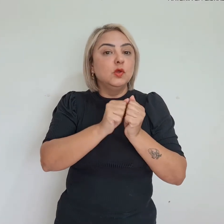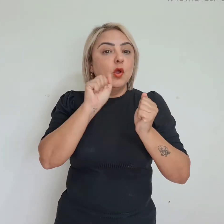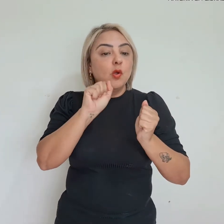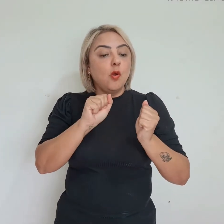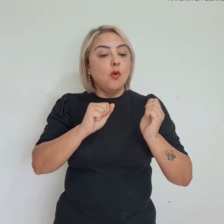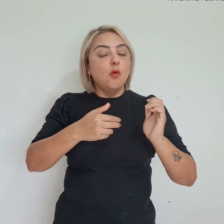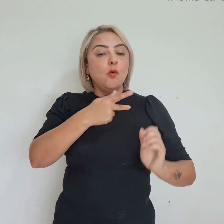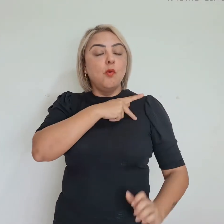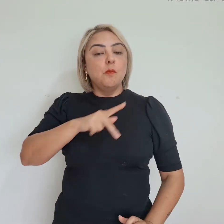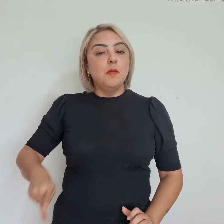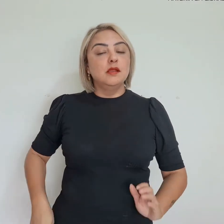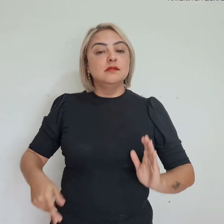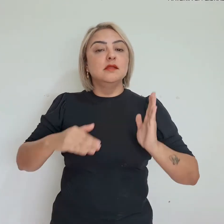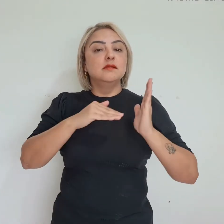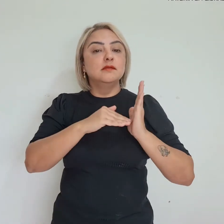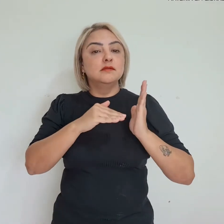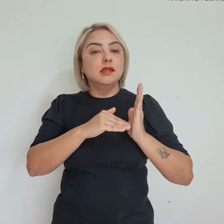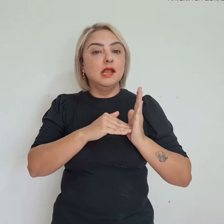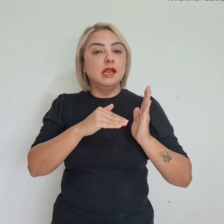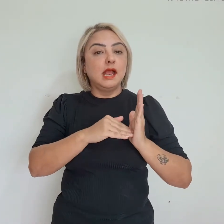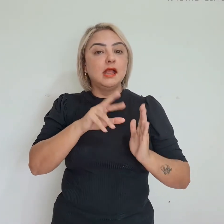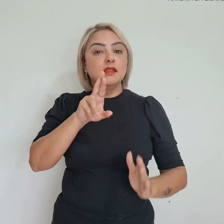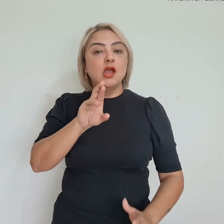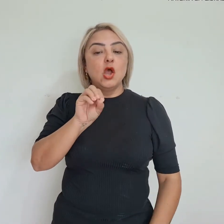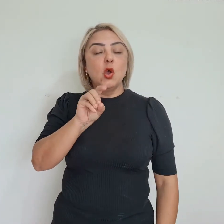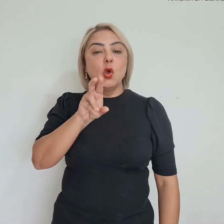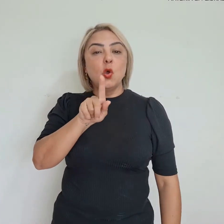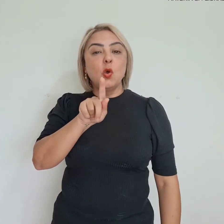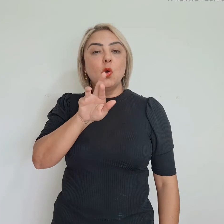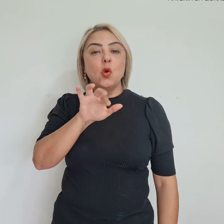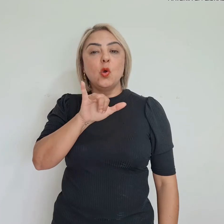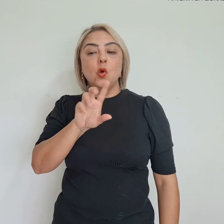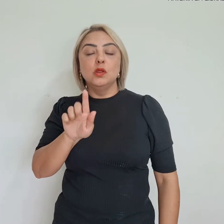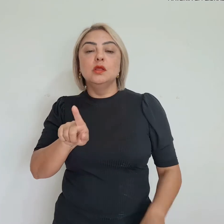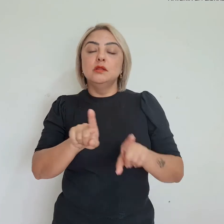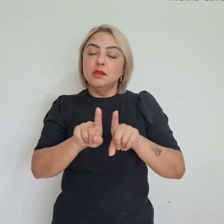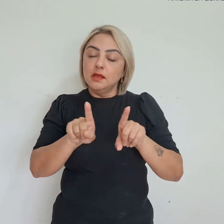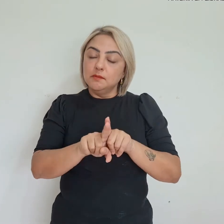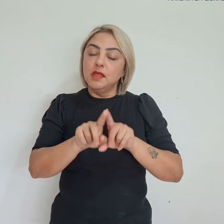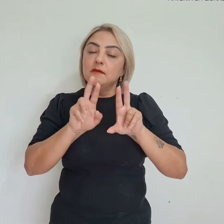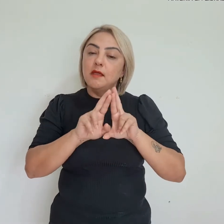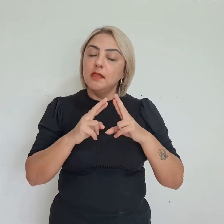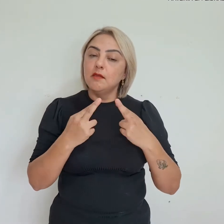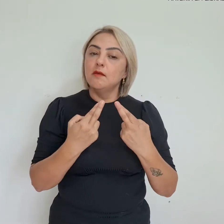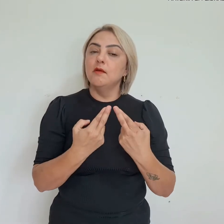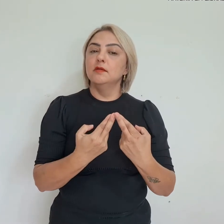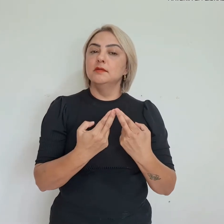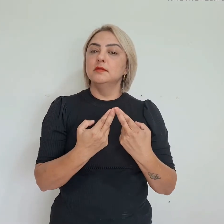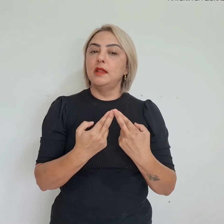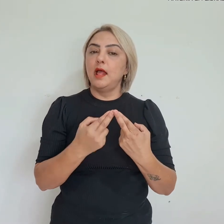Rodrigo Pacheco, DEM, Minas Gerais, que também vai se encontrar separadamente com